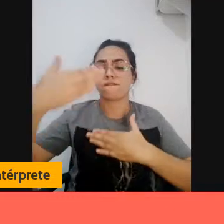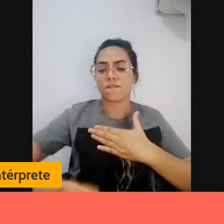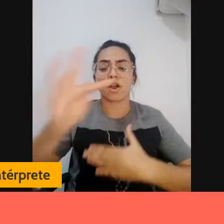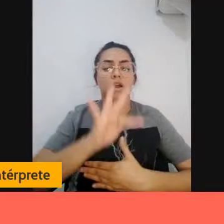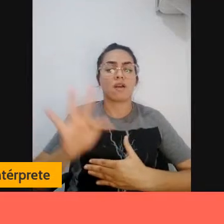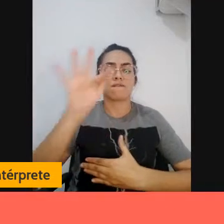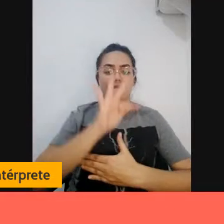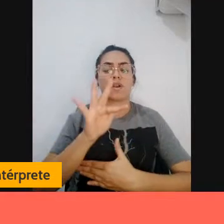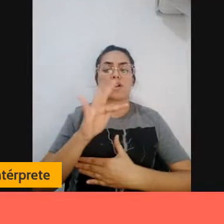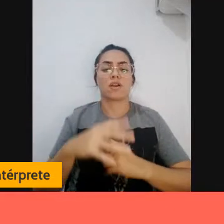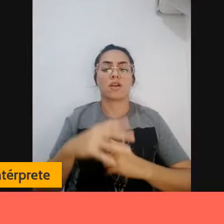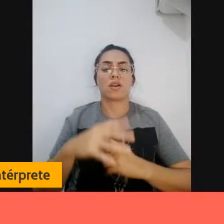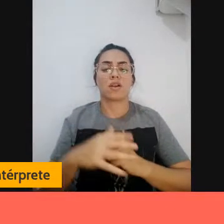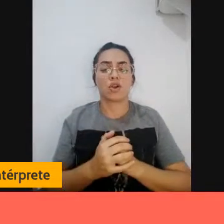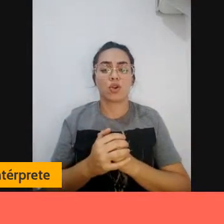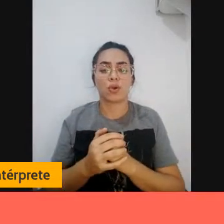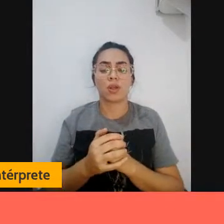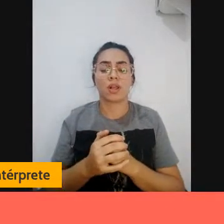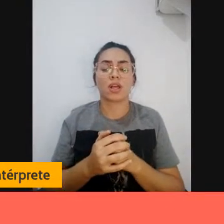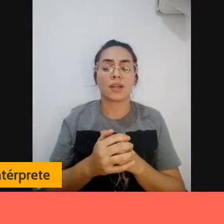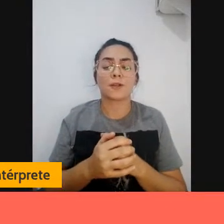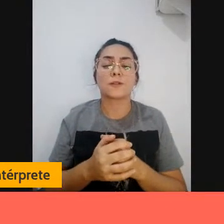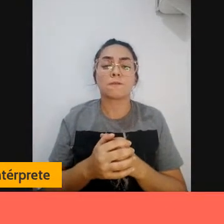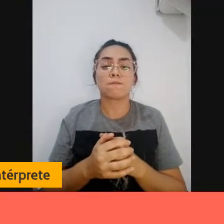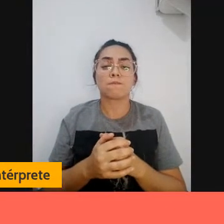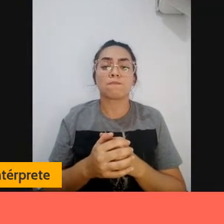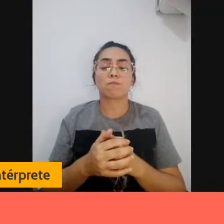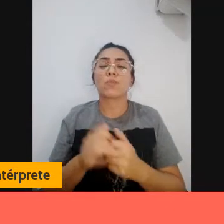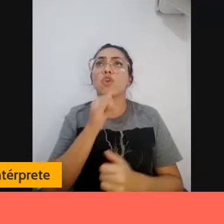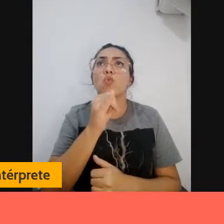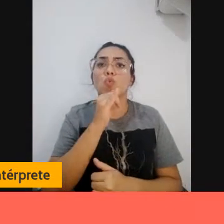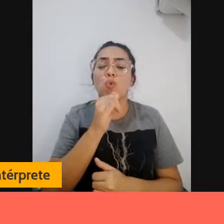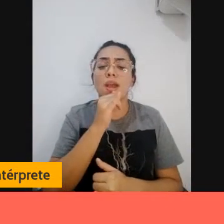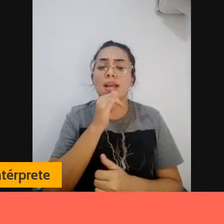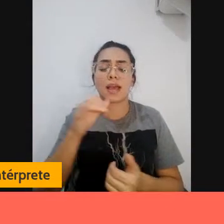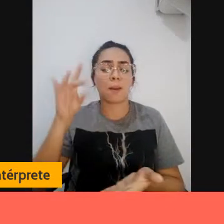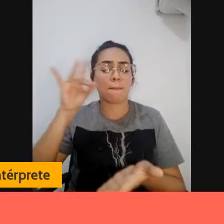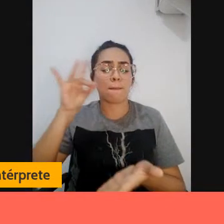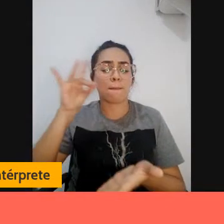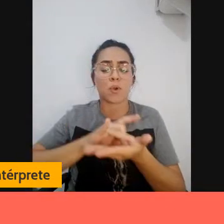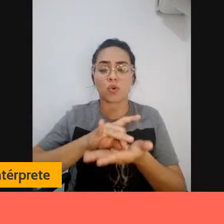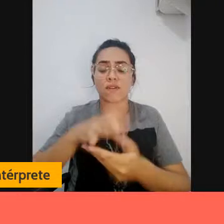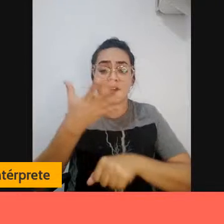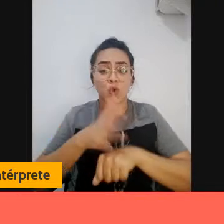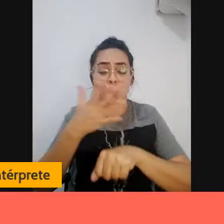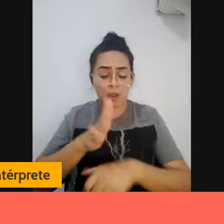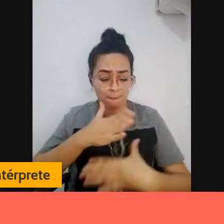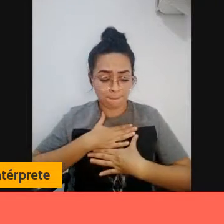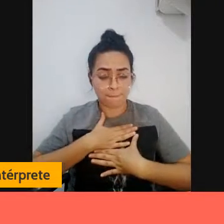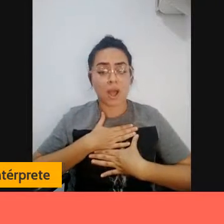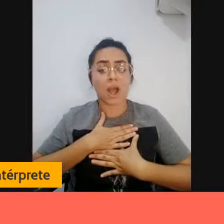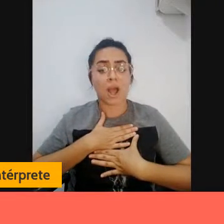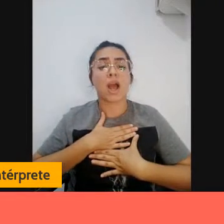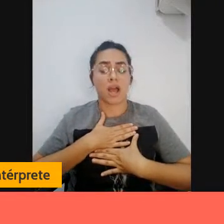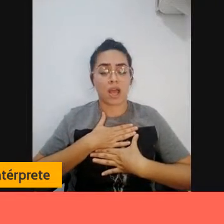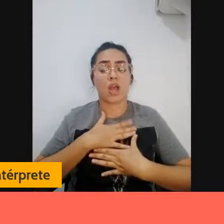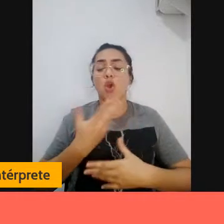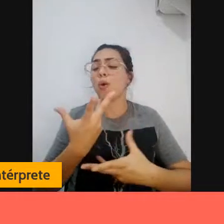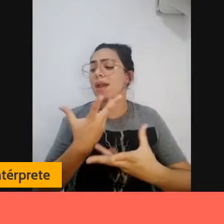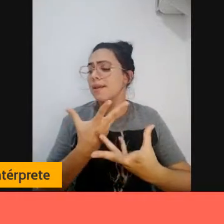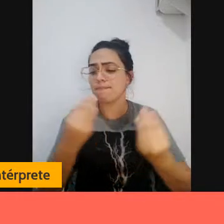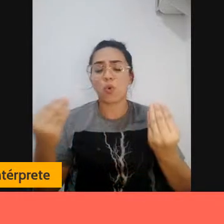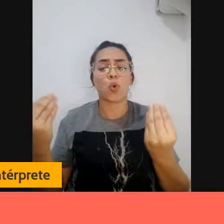Eu quero terminar dando um exemplo concreto de uma prática em que eu e muitos colegas